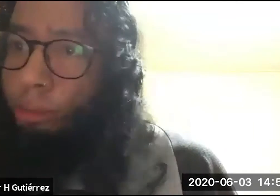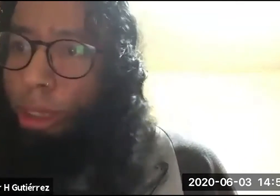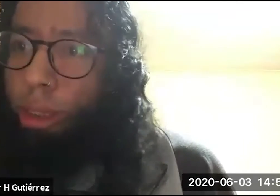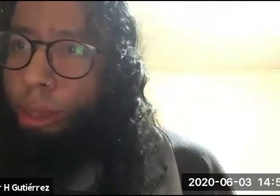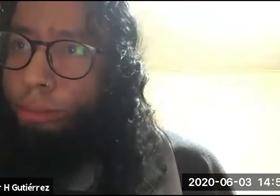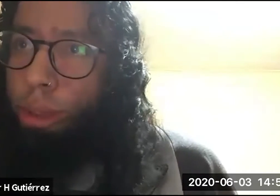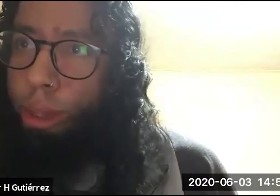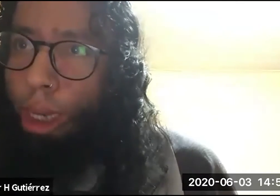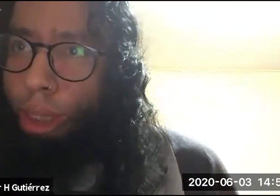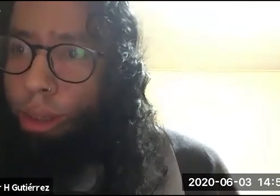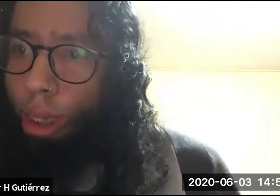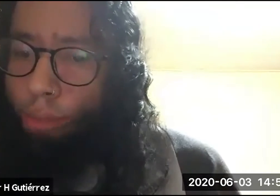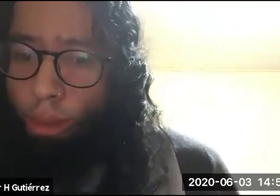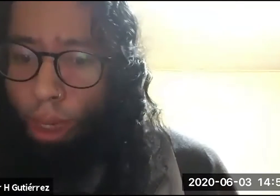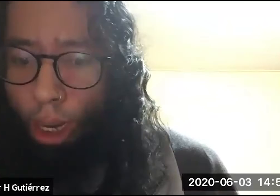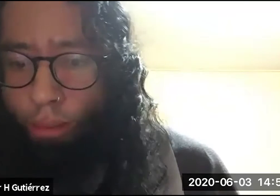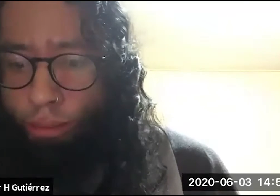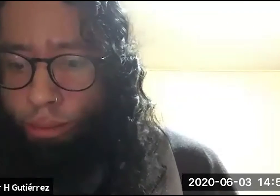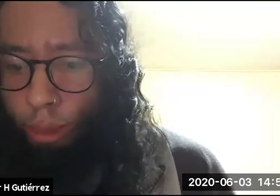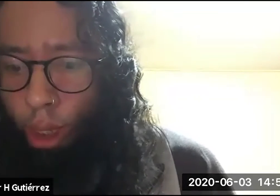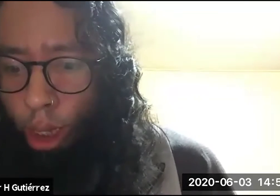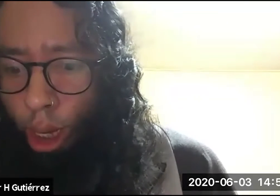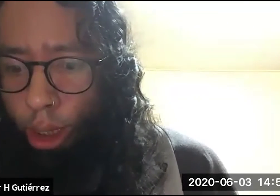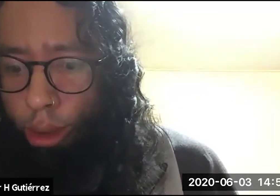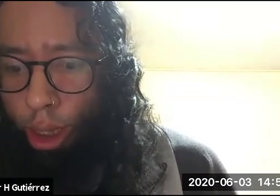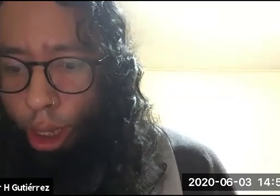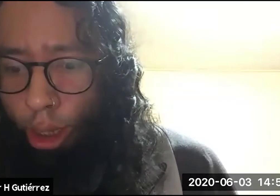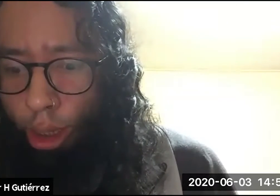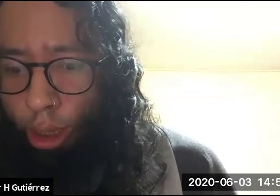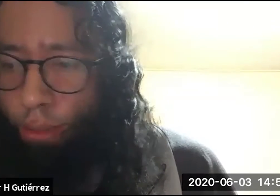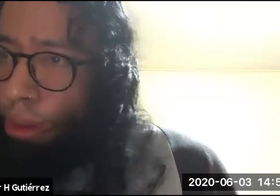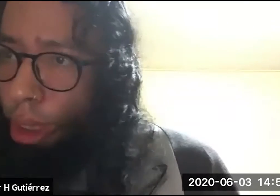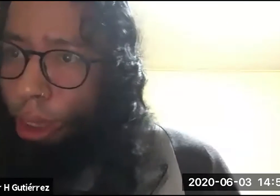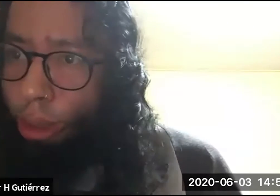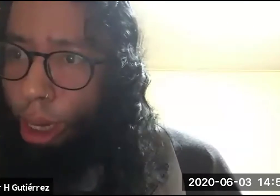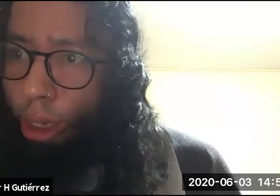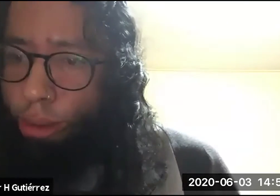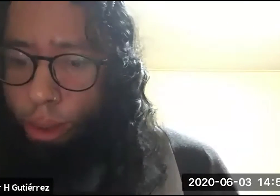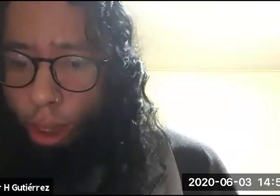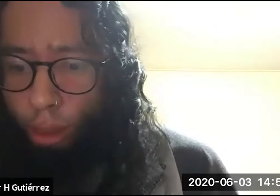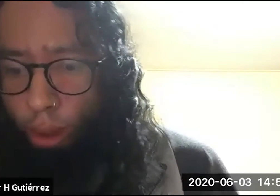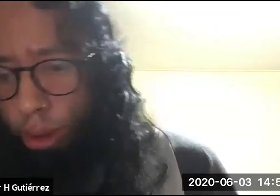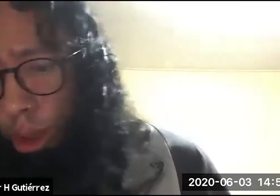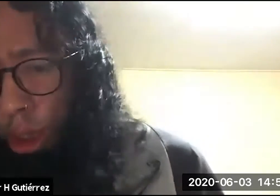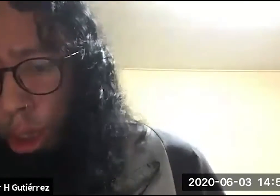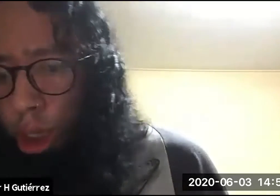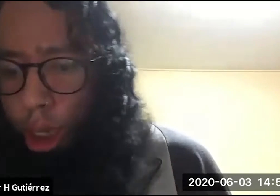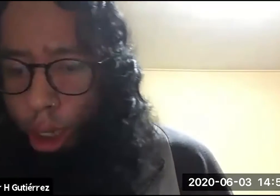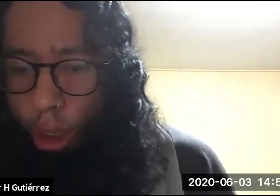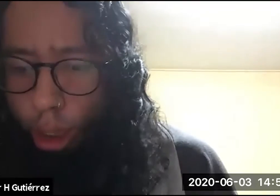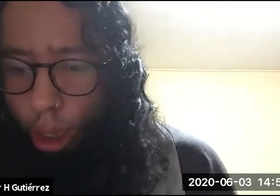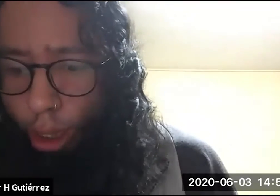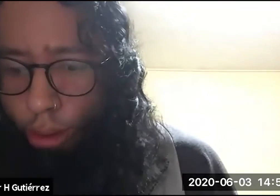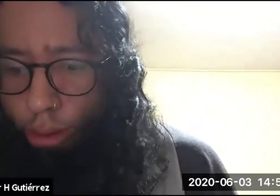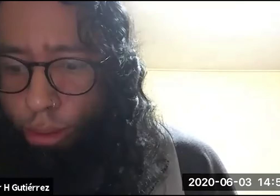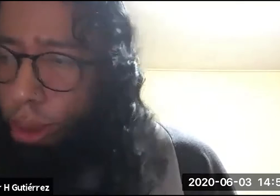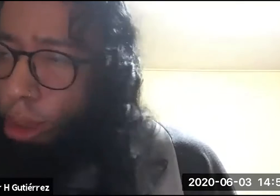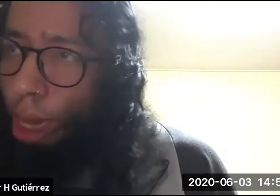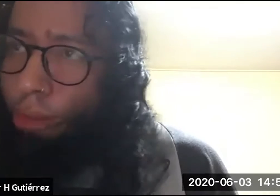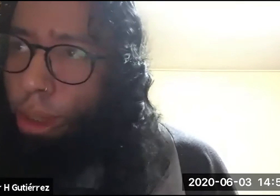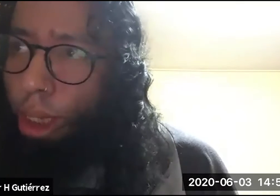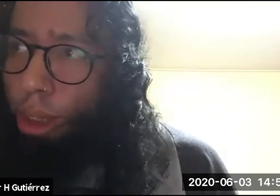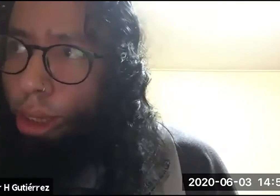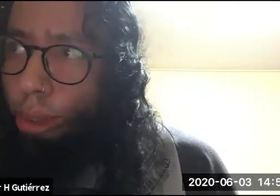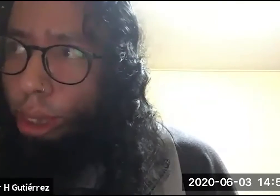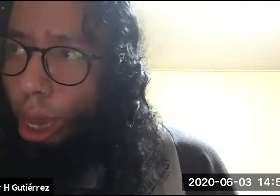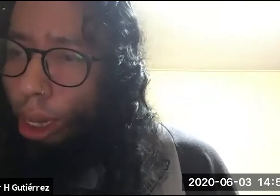que se llama distrofia muscular facioescapulohumeral. Entonces, se me fue desarrollando poco a poco. Un poco